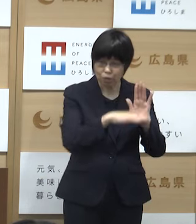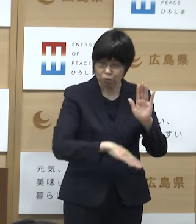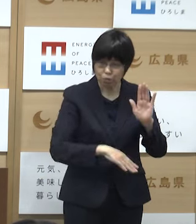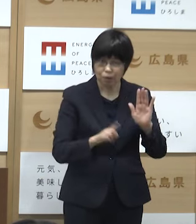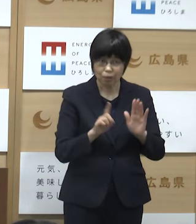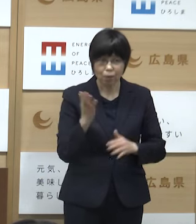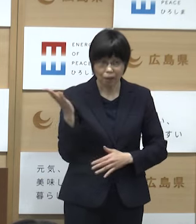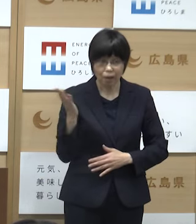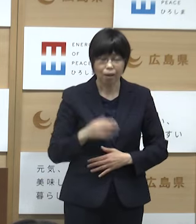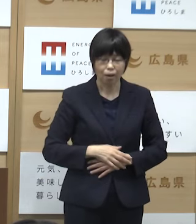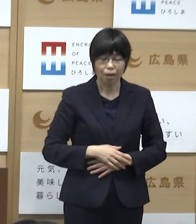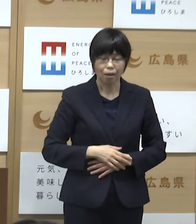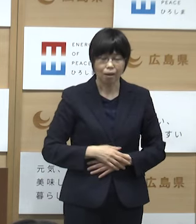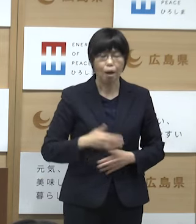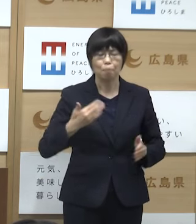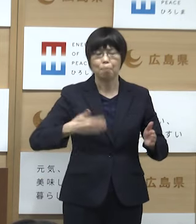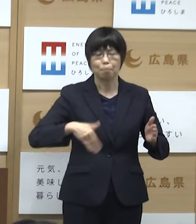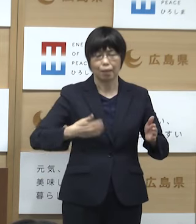っと。